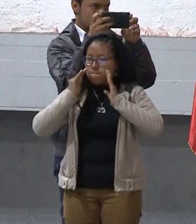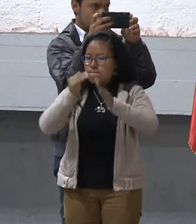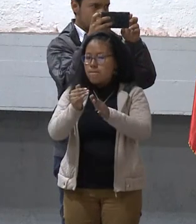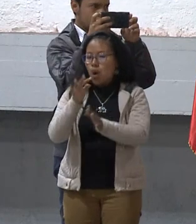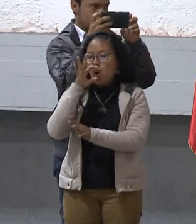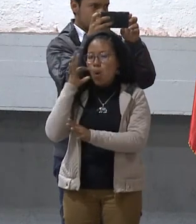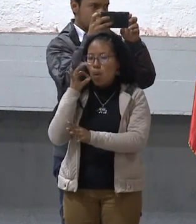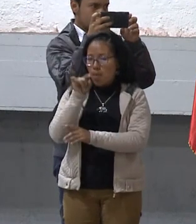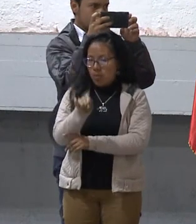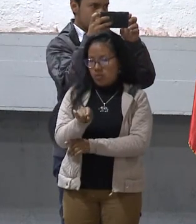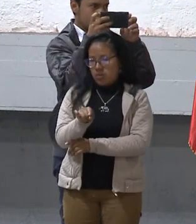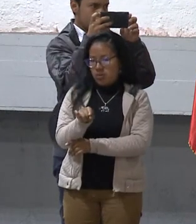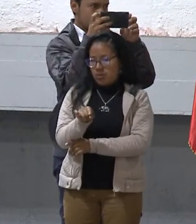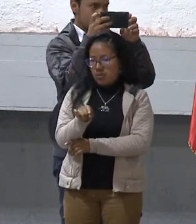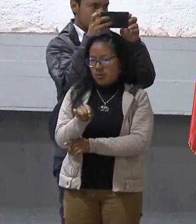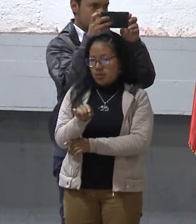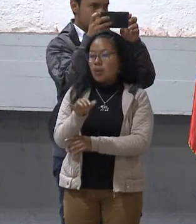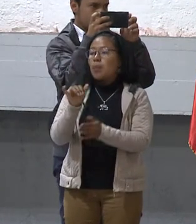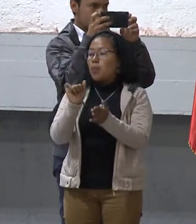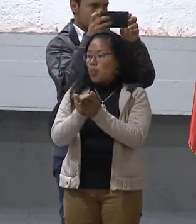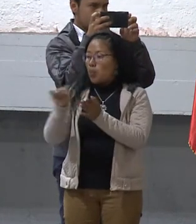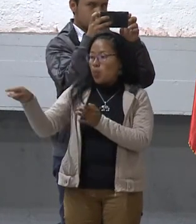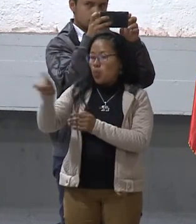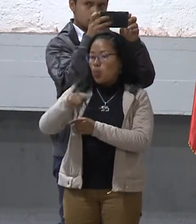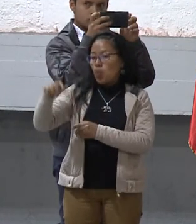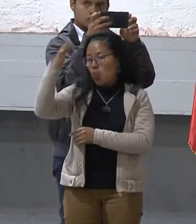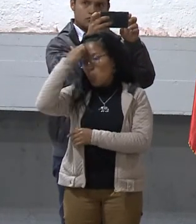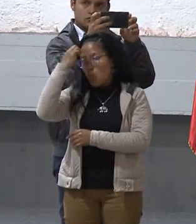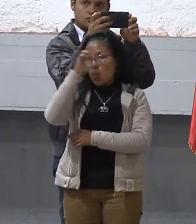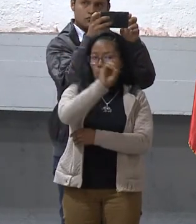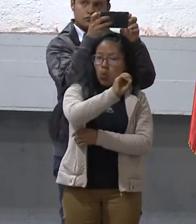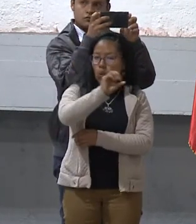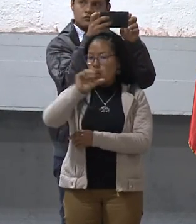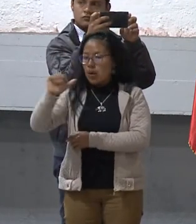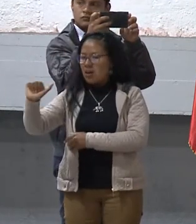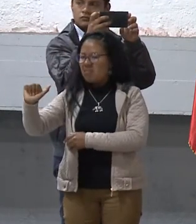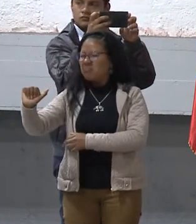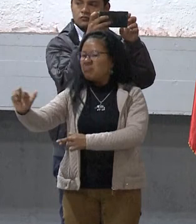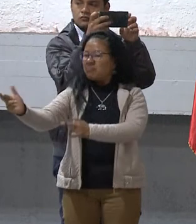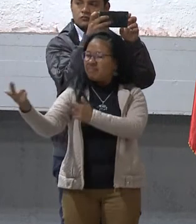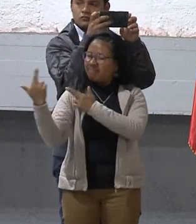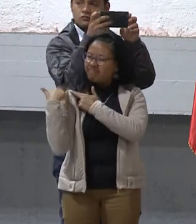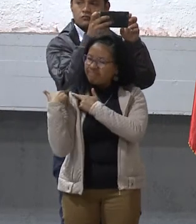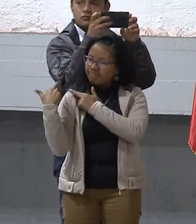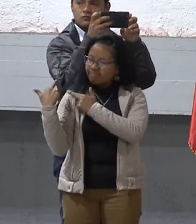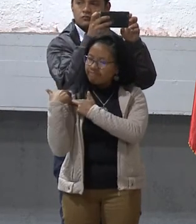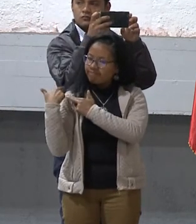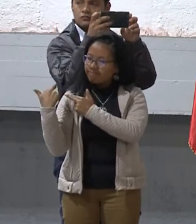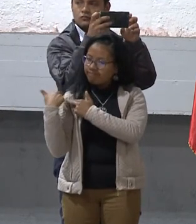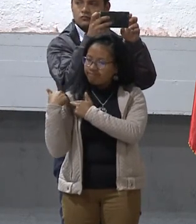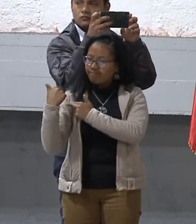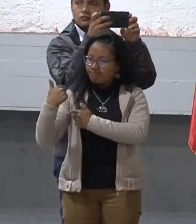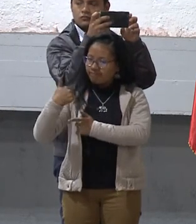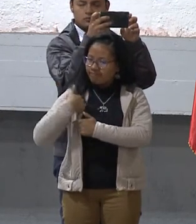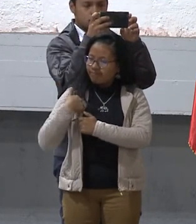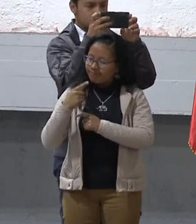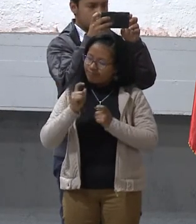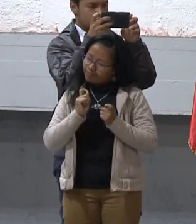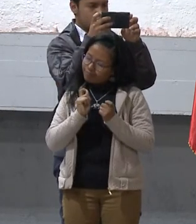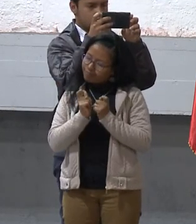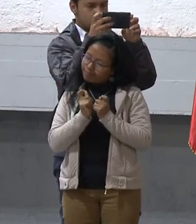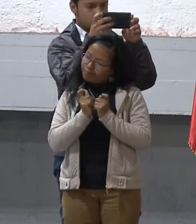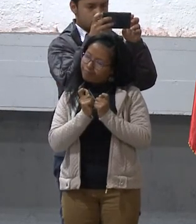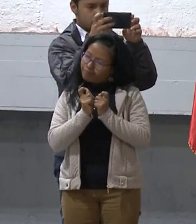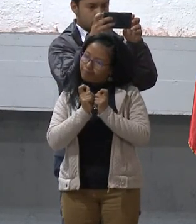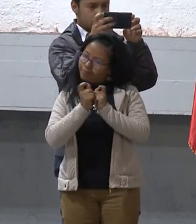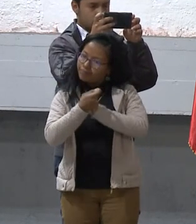eso como maestras y maestros tenemos la enorme responsabilidad de moldear ya ayudar a moldear el destino de